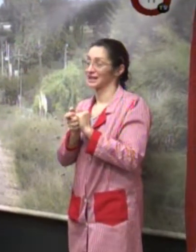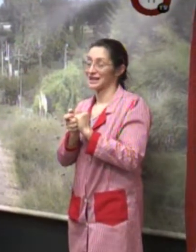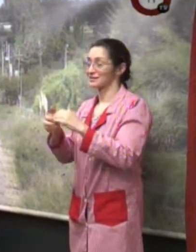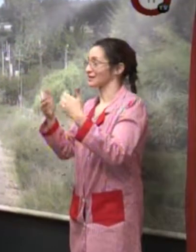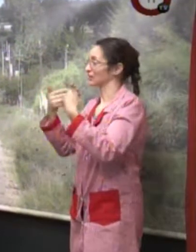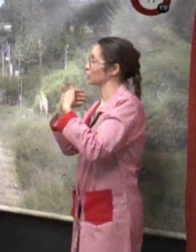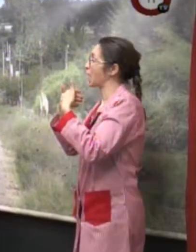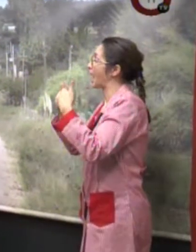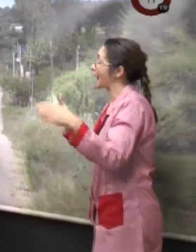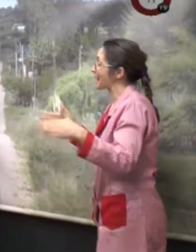Vamos arriba